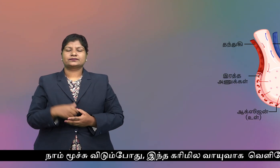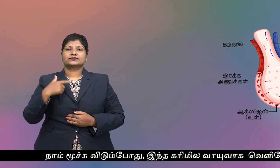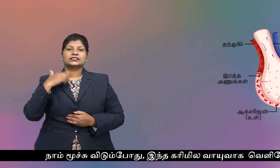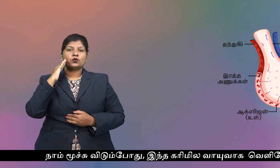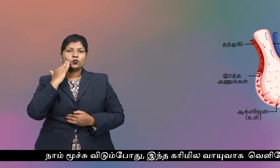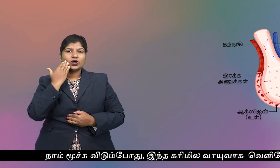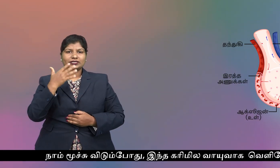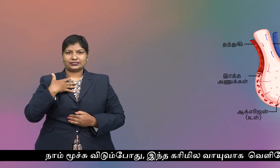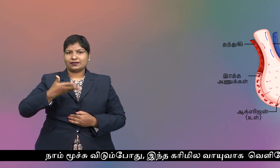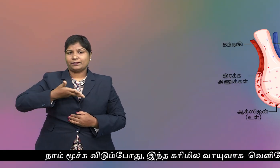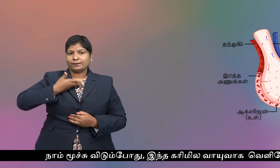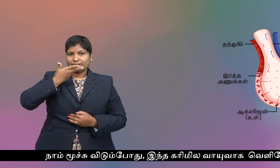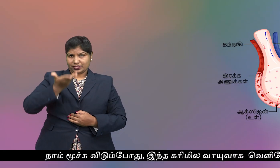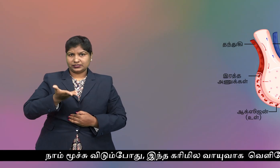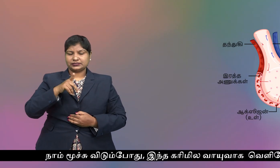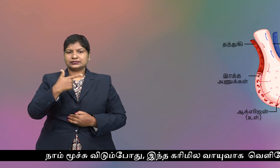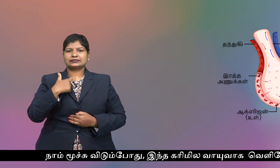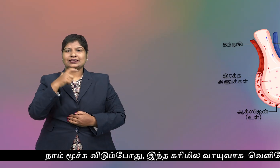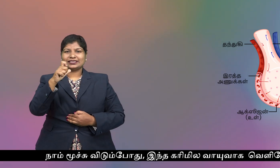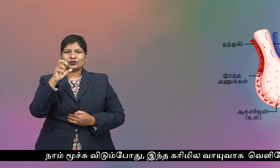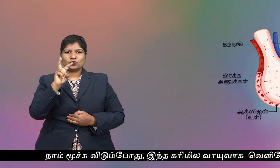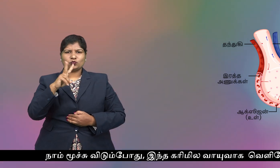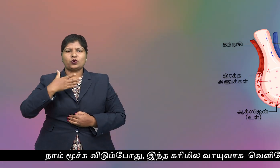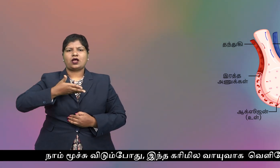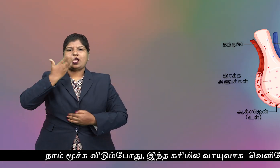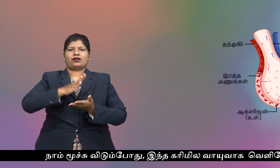நாம் மூச்சு விடும்போது இந்த கரிமில வாயுவாக வெளியேற்றுகிறோம்.